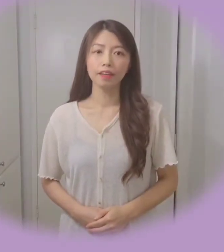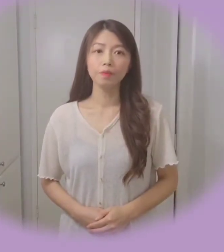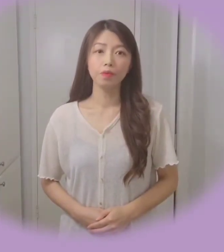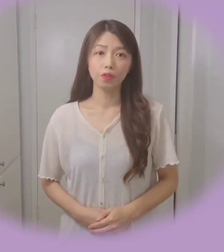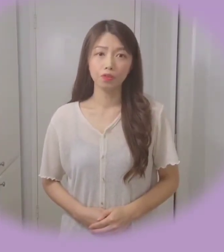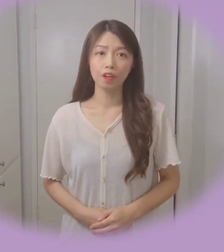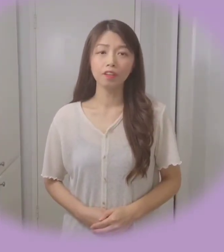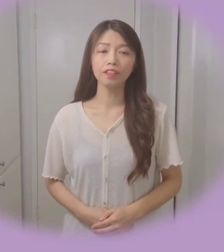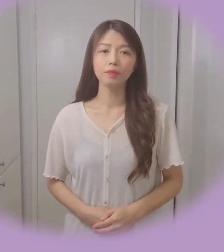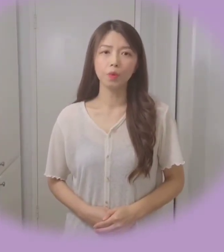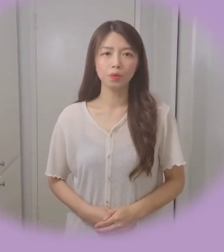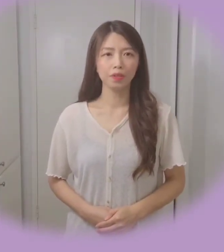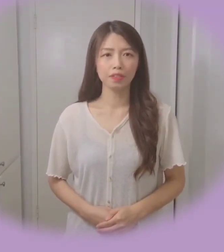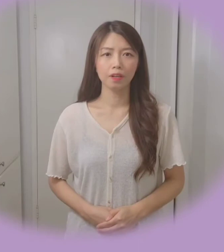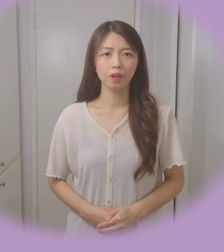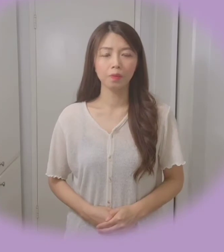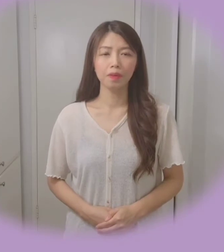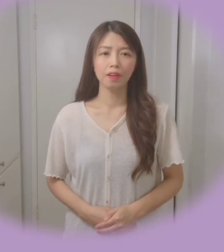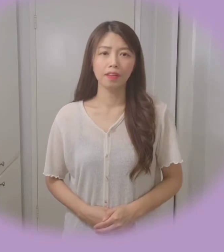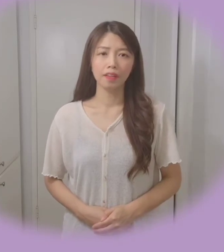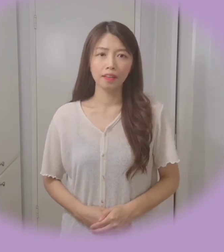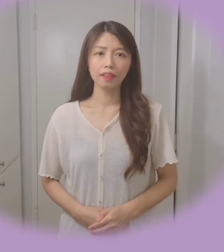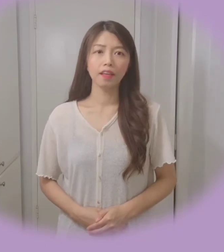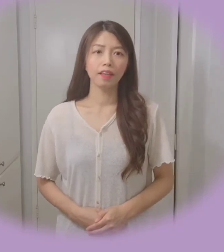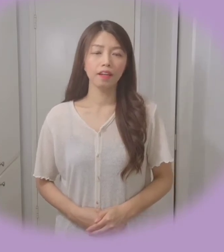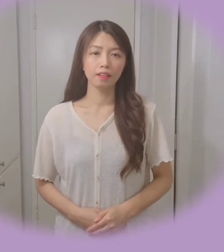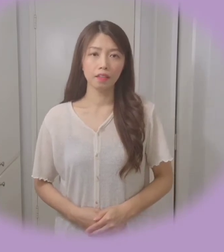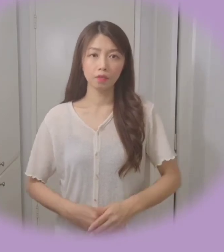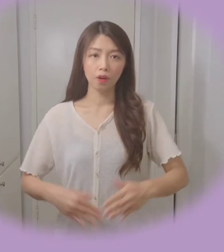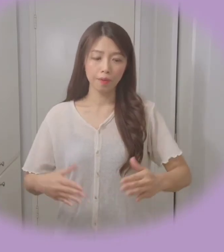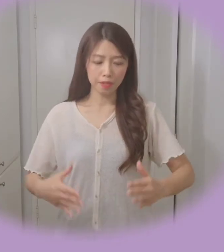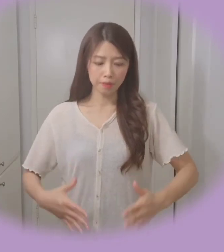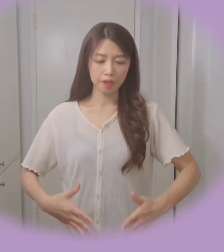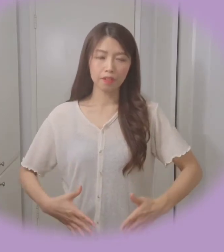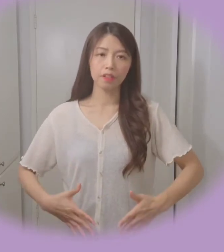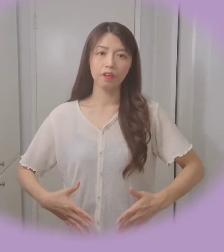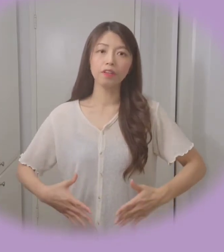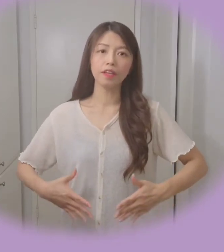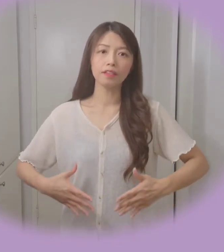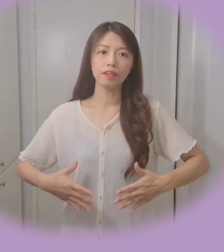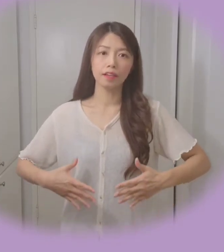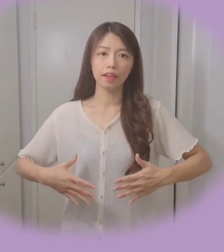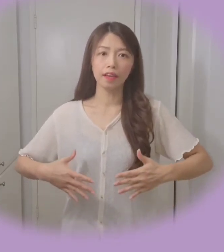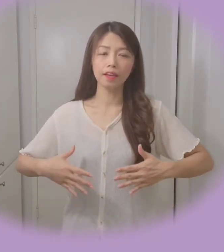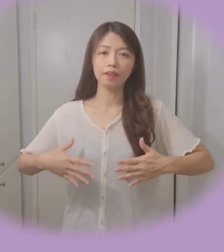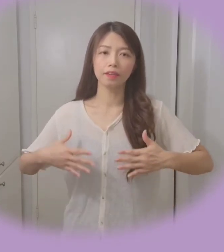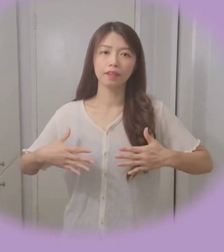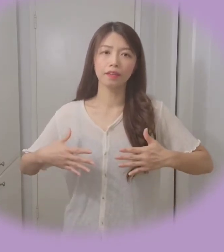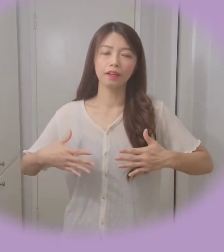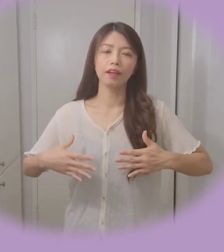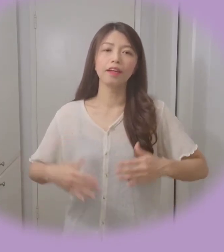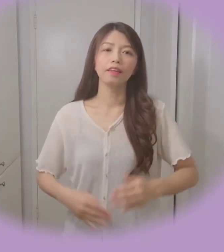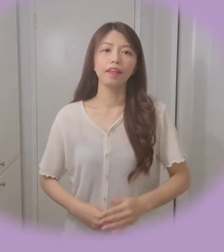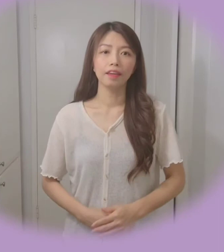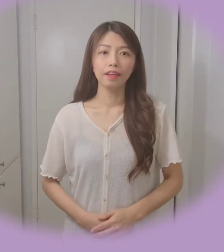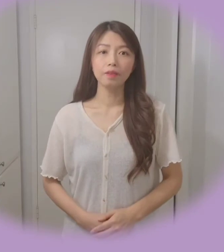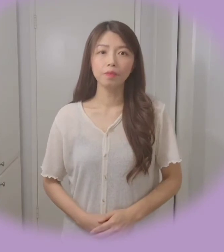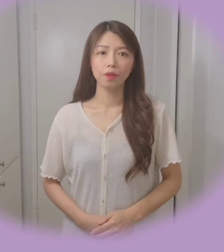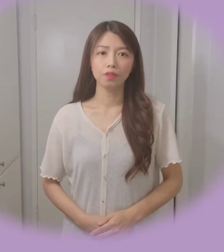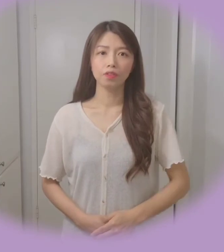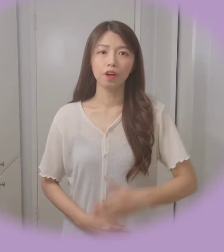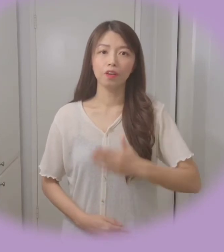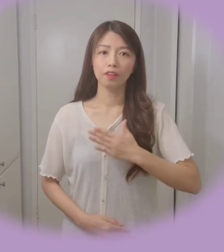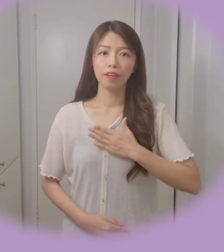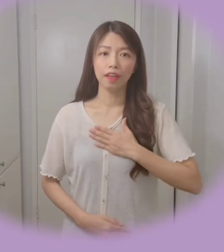따스하게 내 이름 불러주던 그 목소리처럼. 따뜻하다라는 뜻의 수어 아까 말씀드렸죠? 따스하게 내